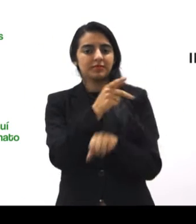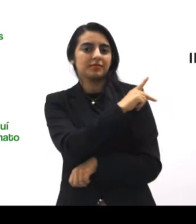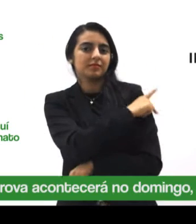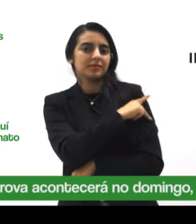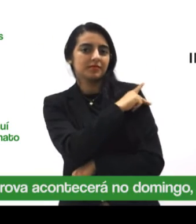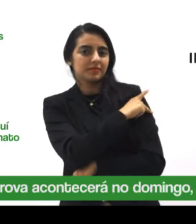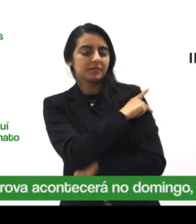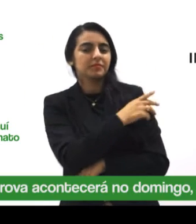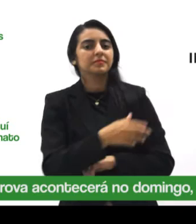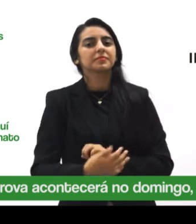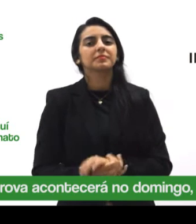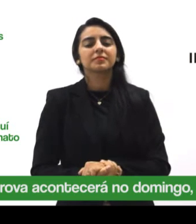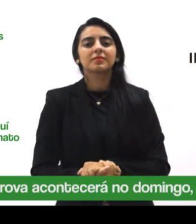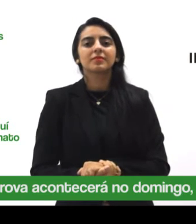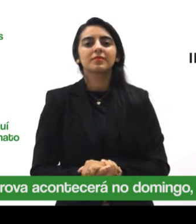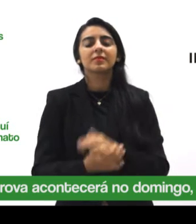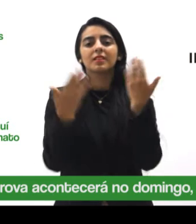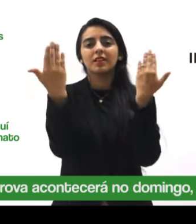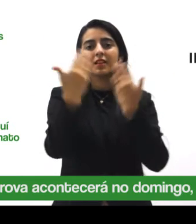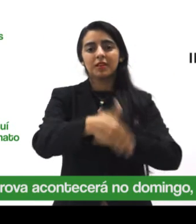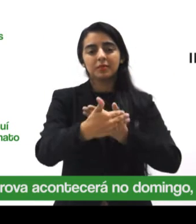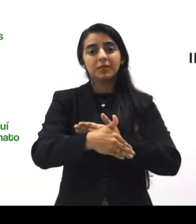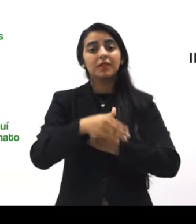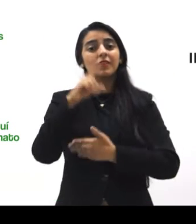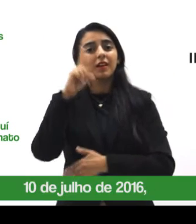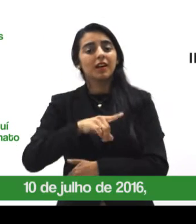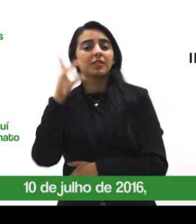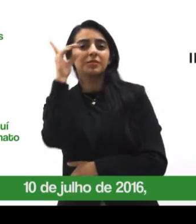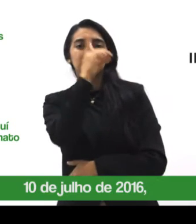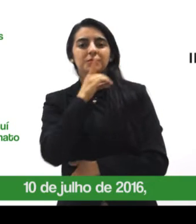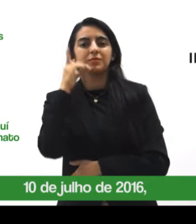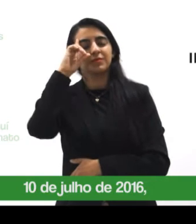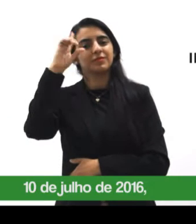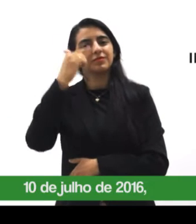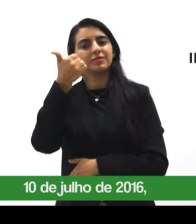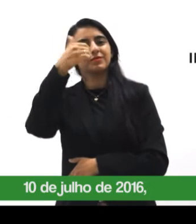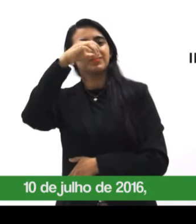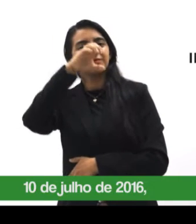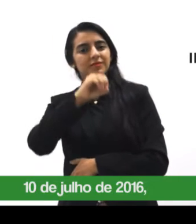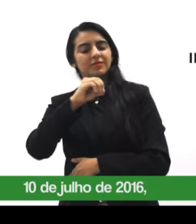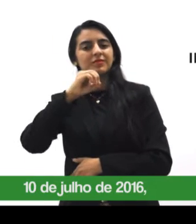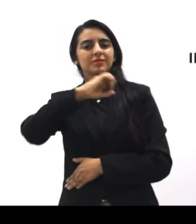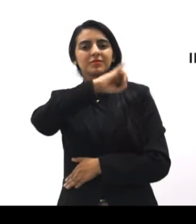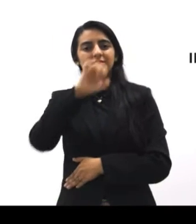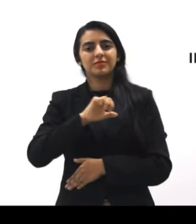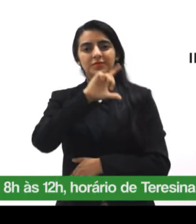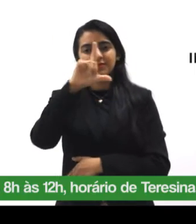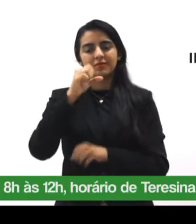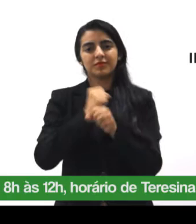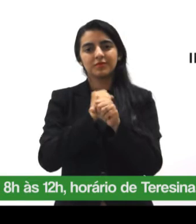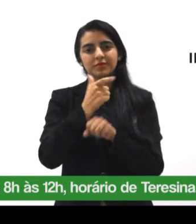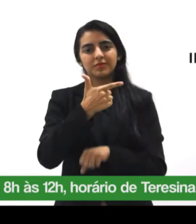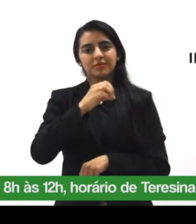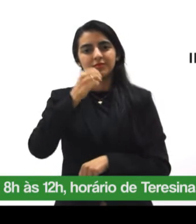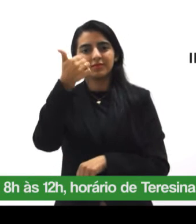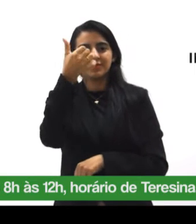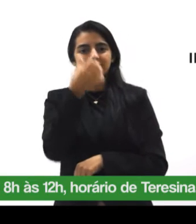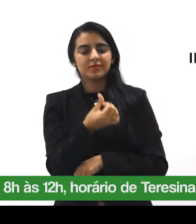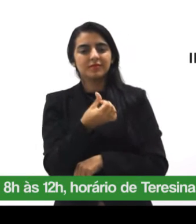A prova acontecerá no domingo, 10 de julho de 2016, das 8 às 12 horas,